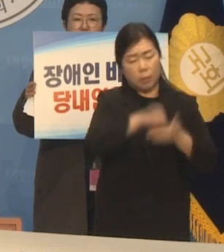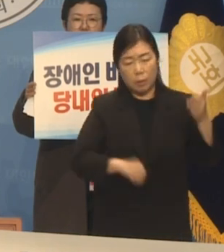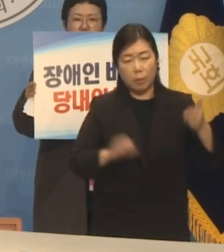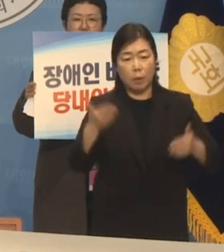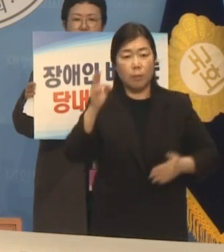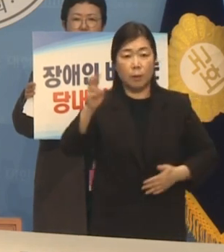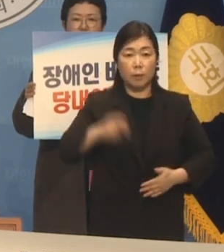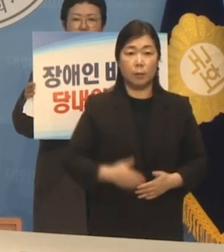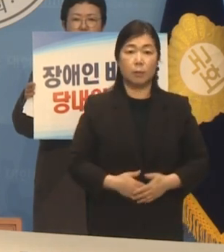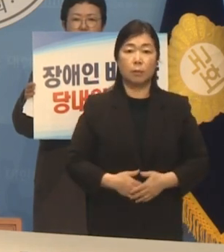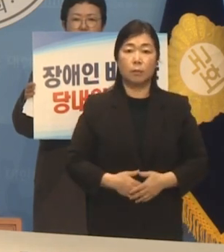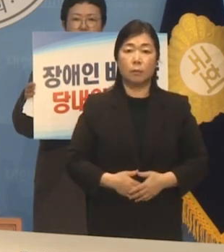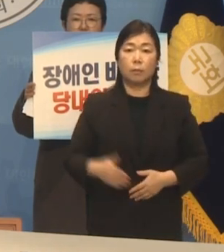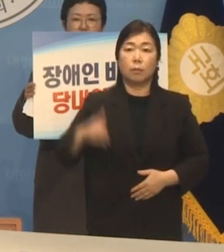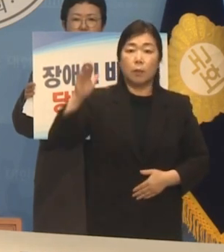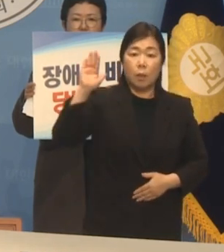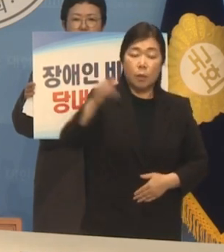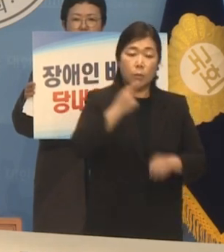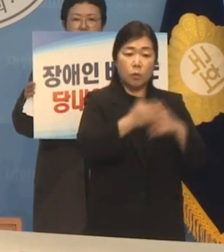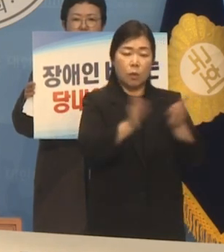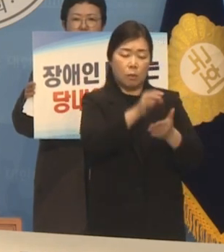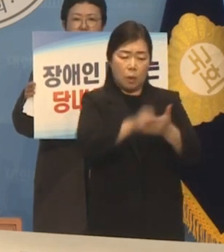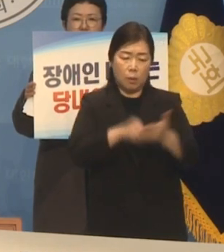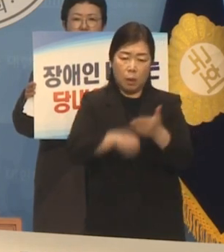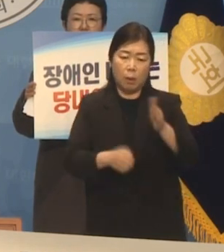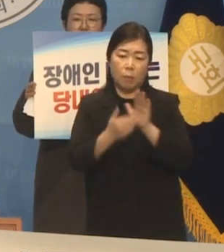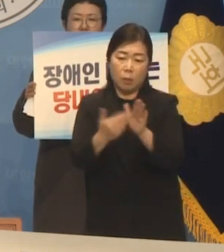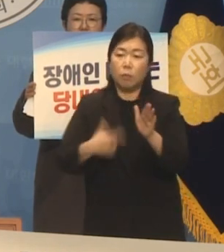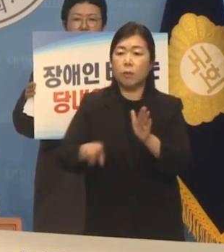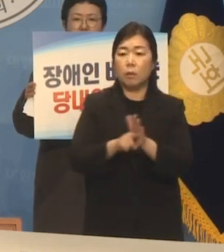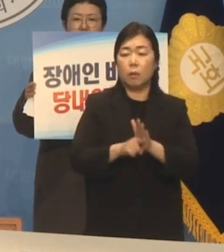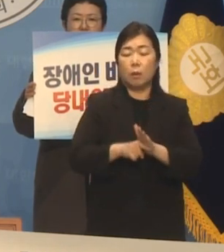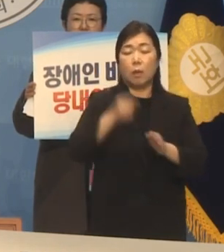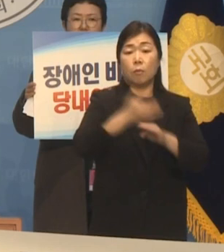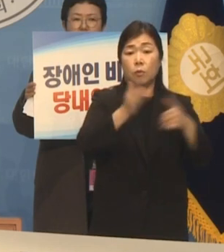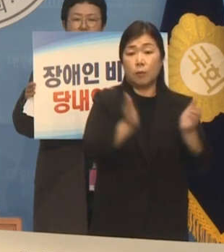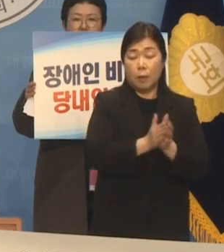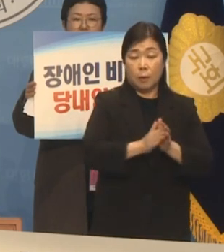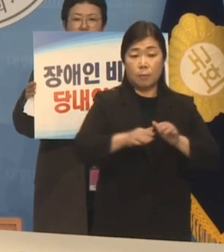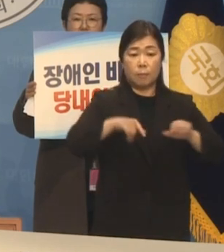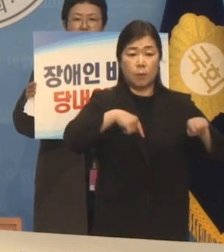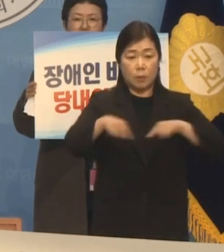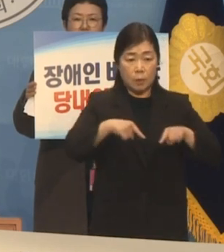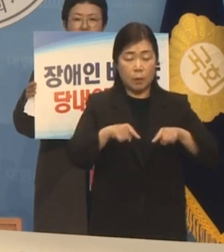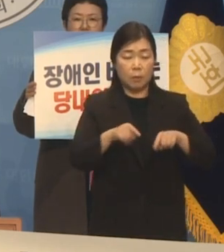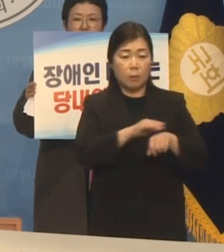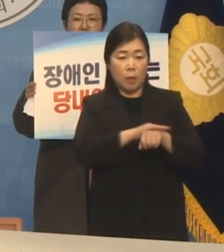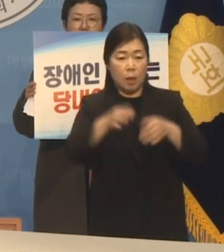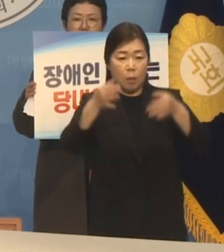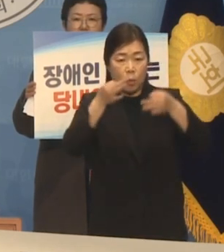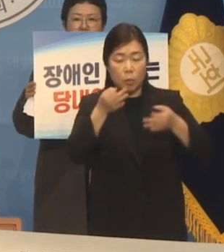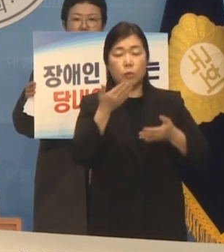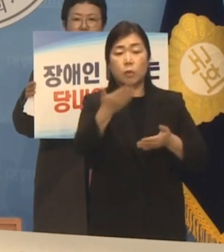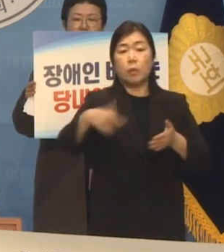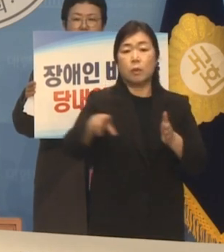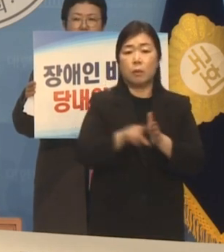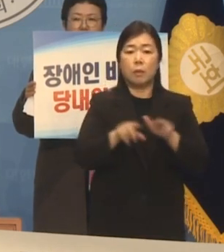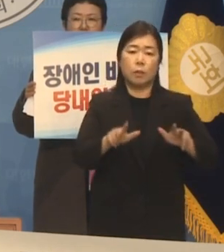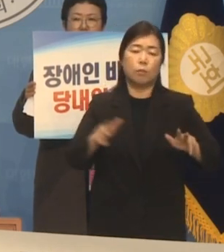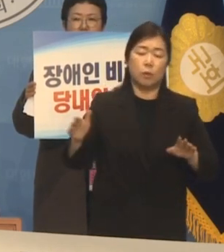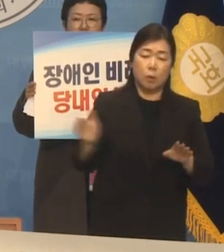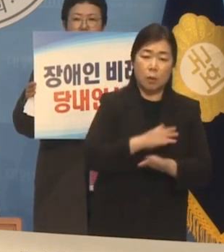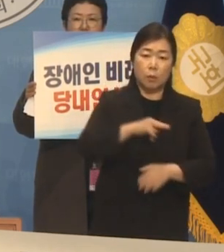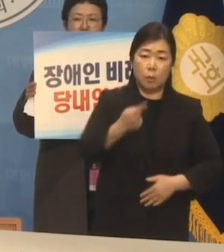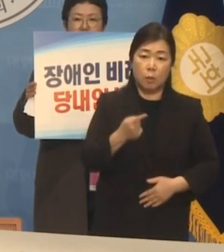책임 고 민주 당으로서 면을 제대로 갖추기 위해서는 이번 총선부터